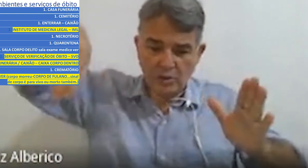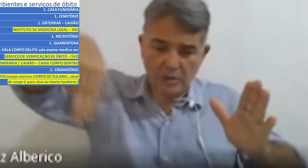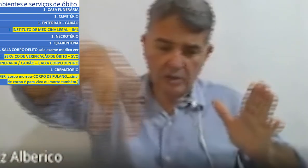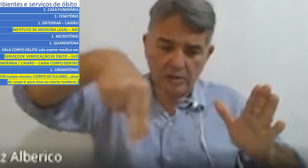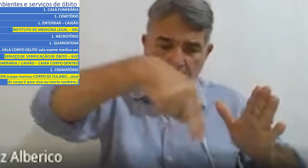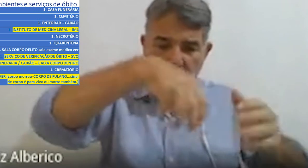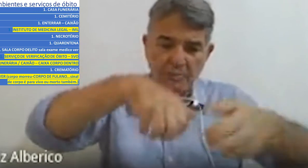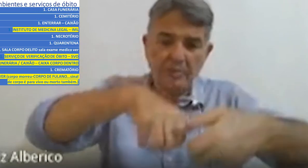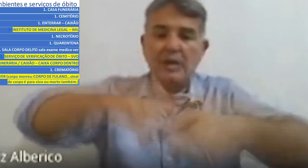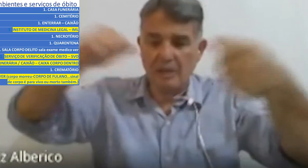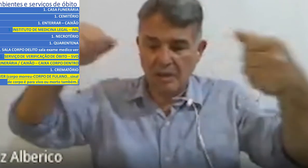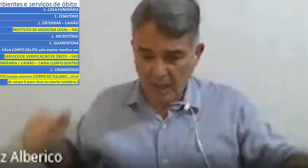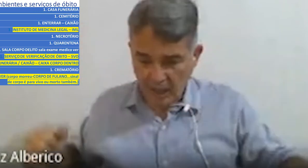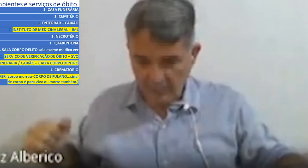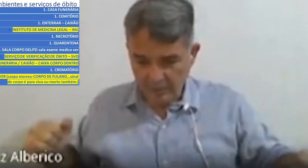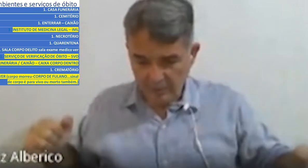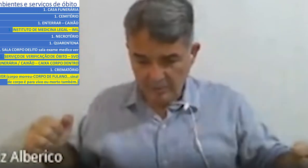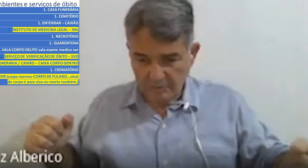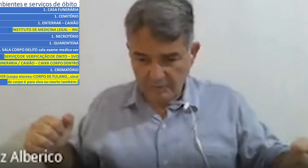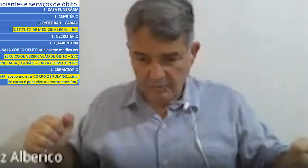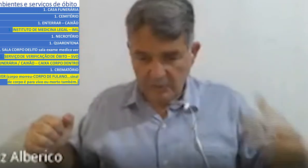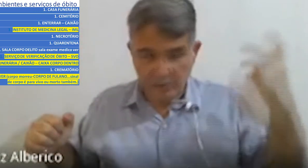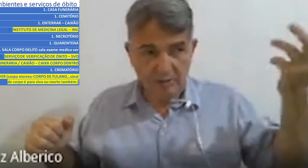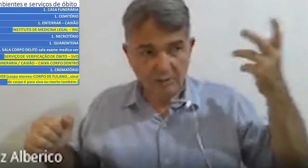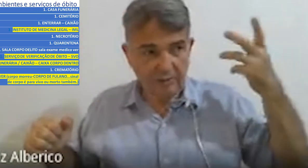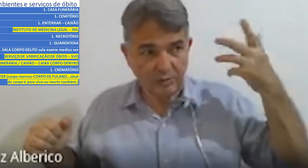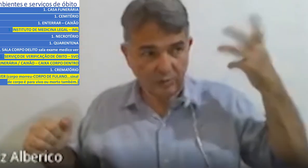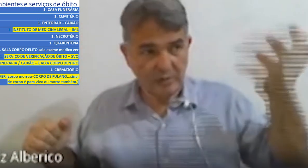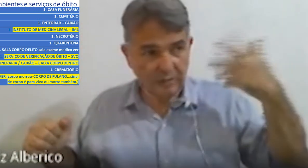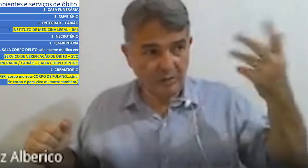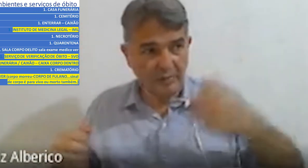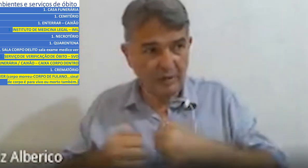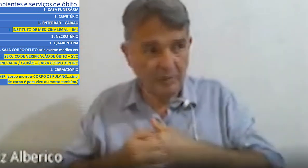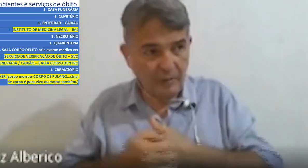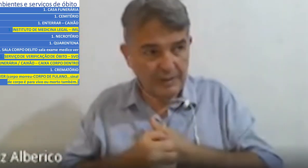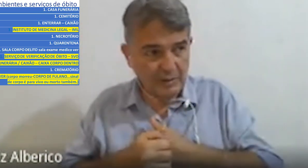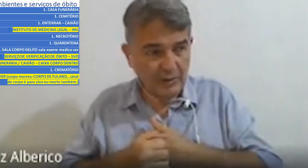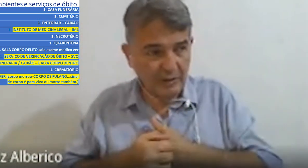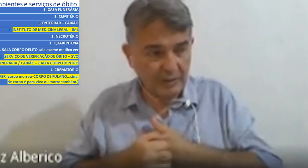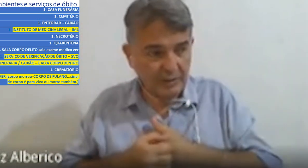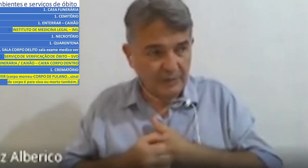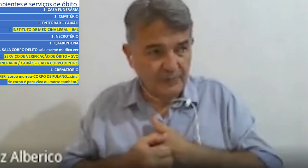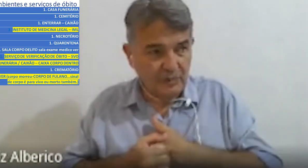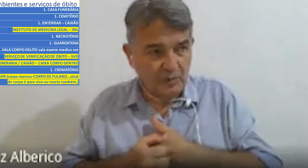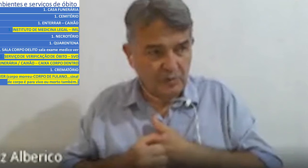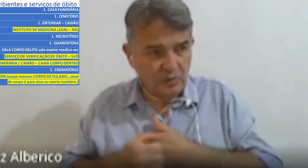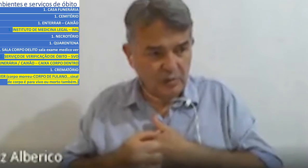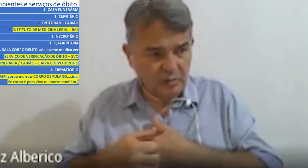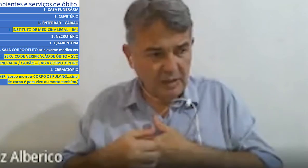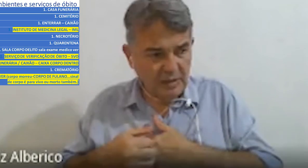bisturi, vai abrir, abre. Inclusive, eu só vou saber porque eu participei de umas 2 ou 3